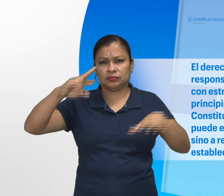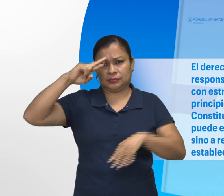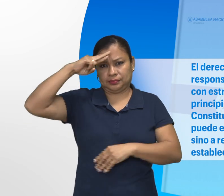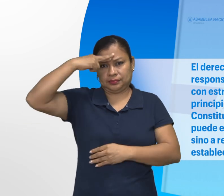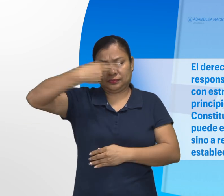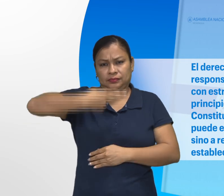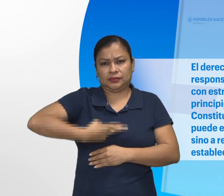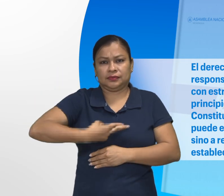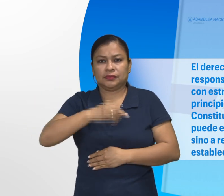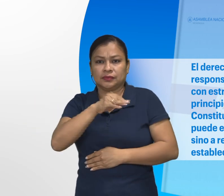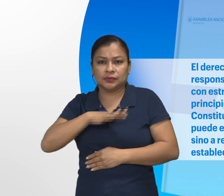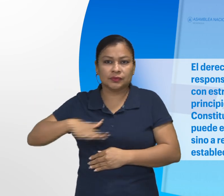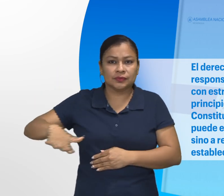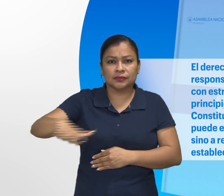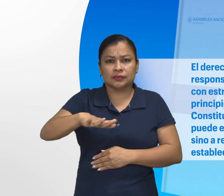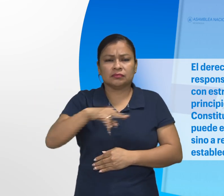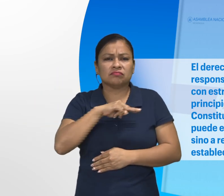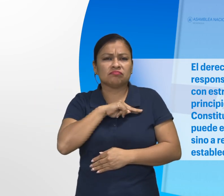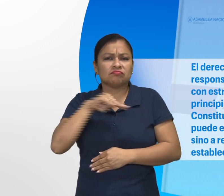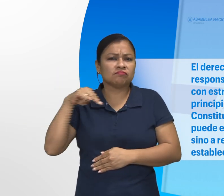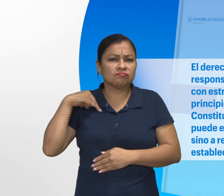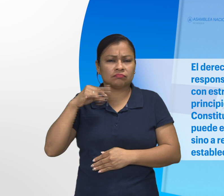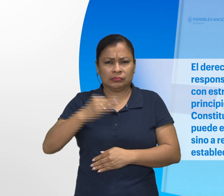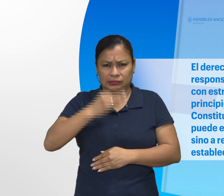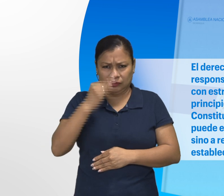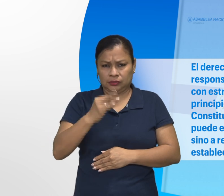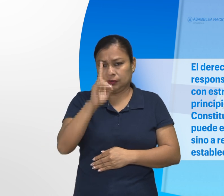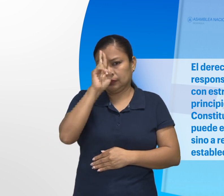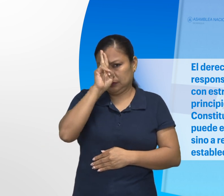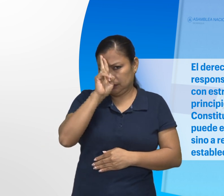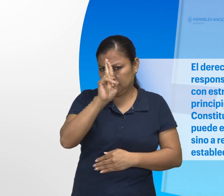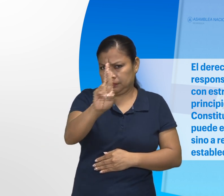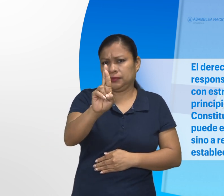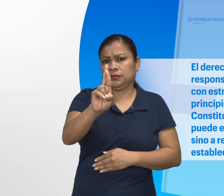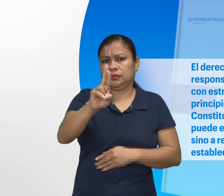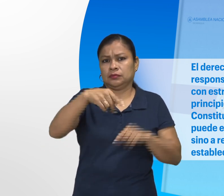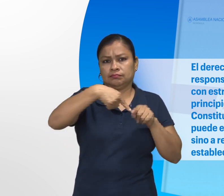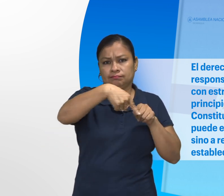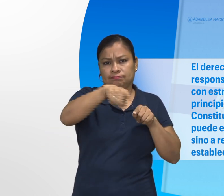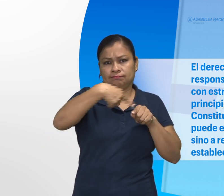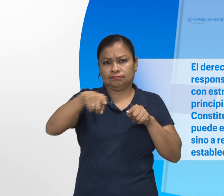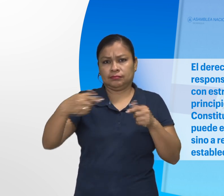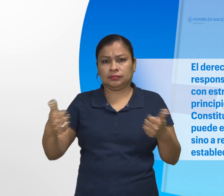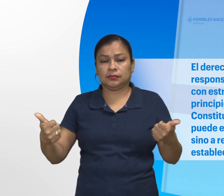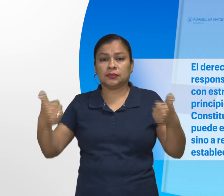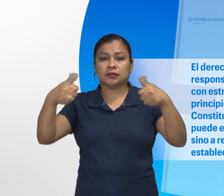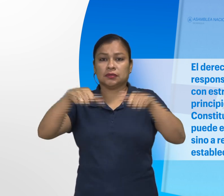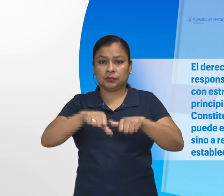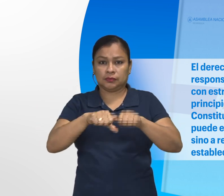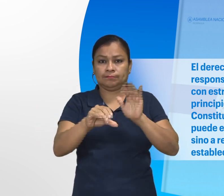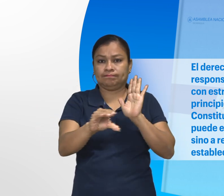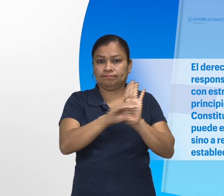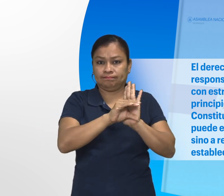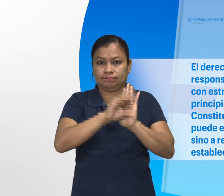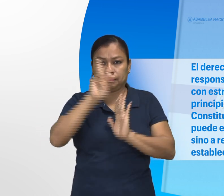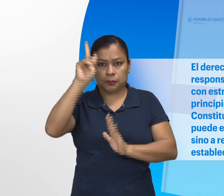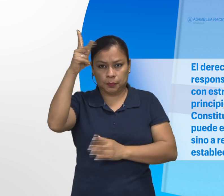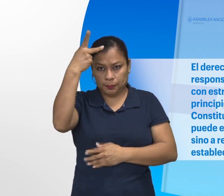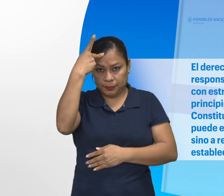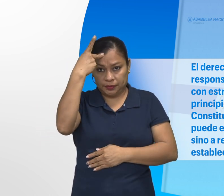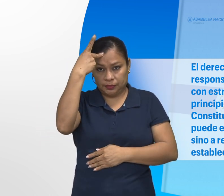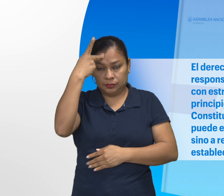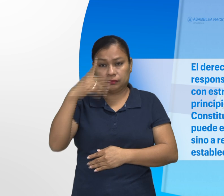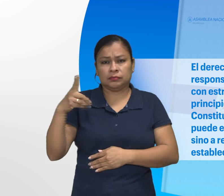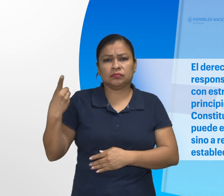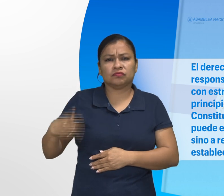El derecho de informar es una responsabilidad social y se ejerce con estricto respeto a los